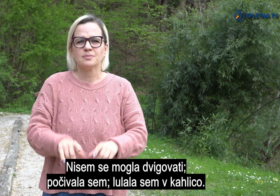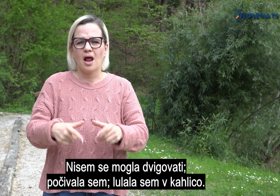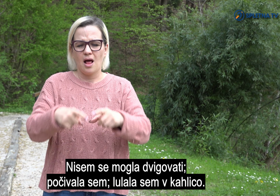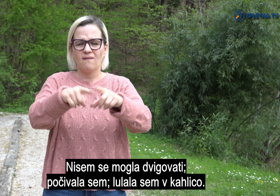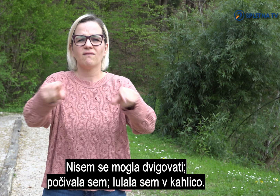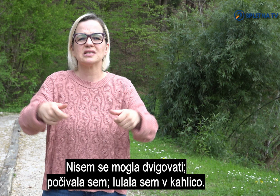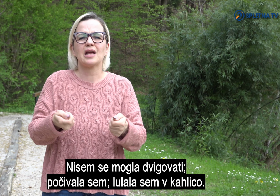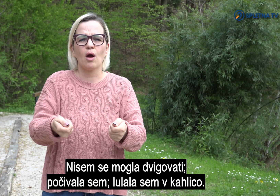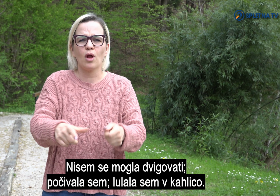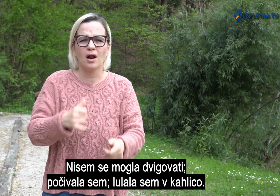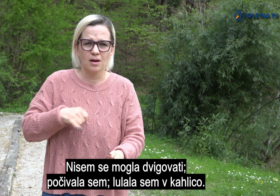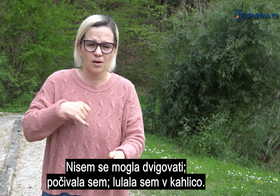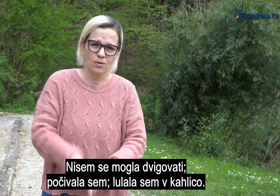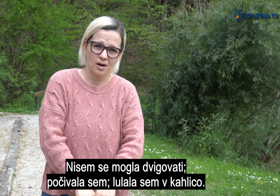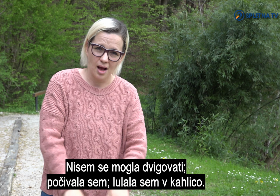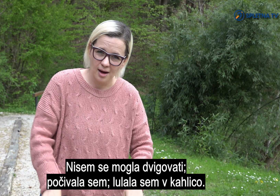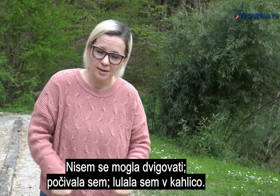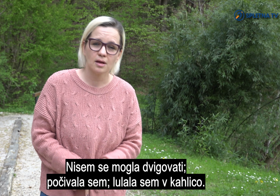sem v kahlico.